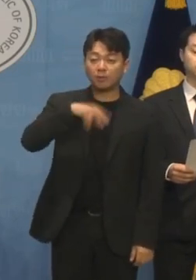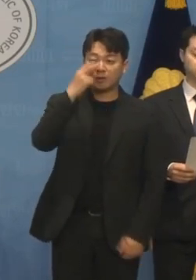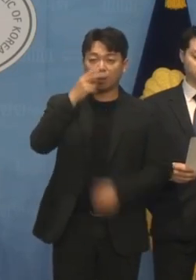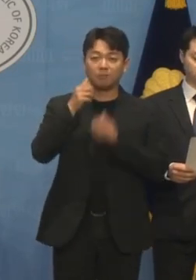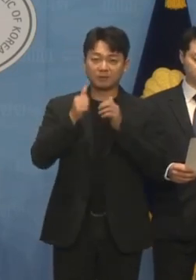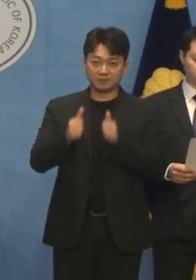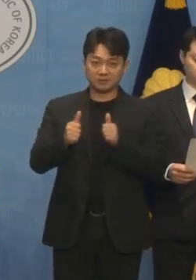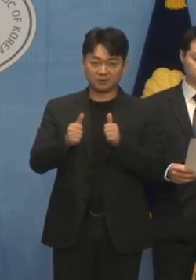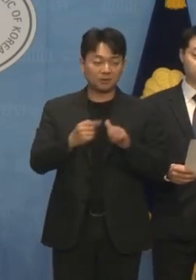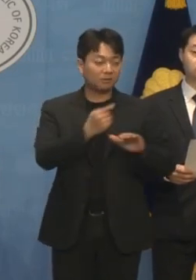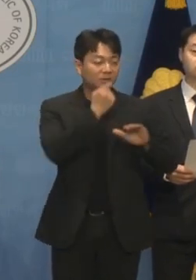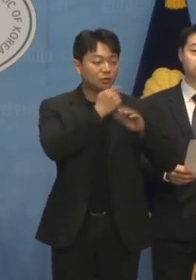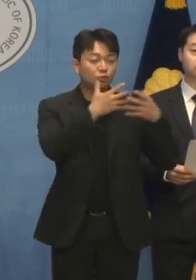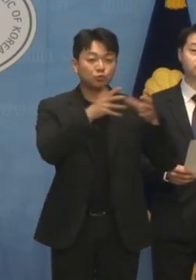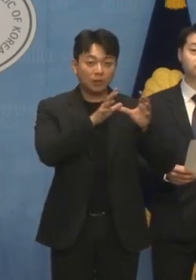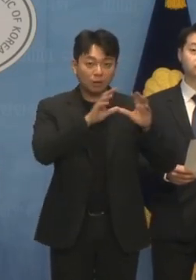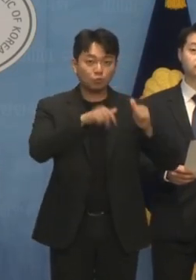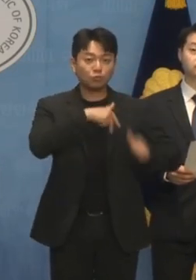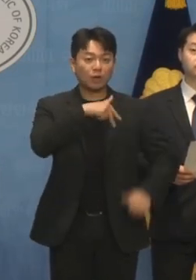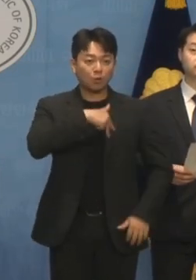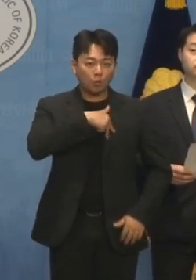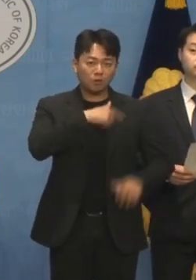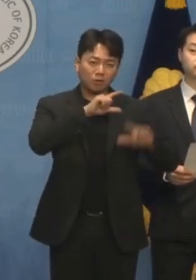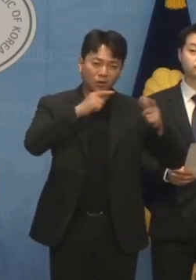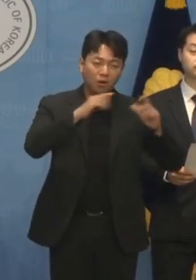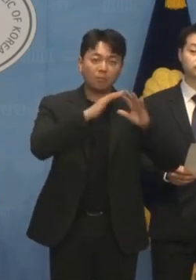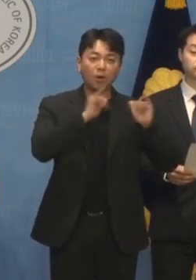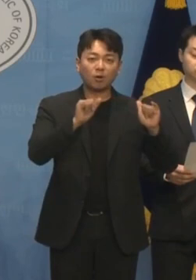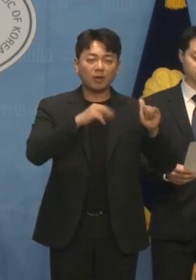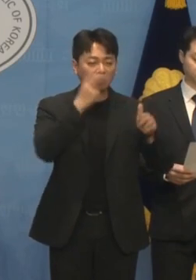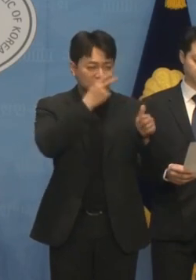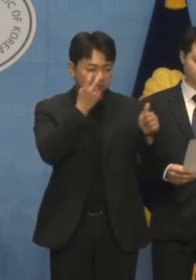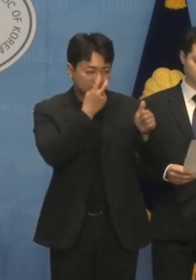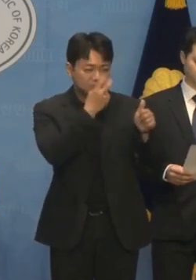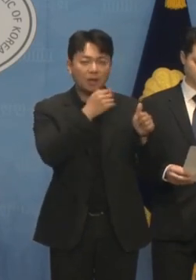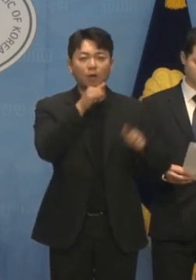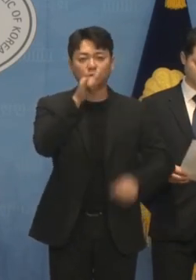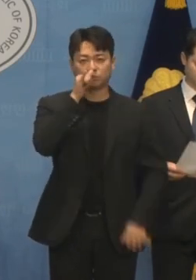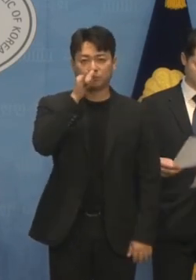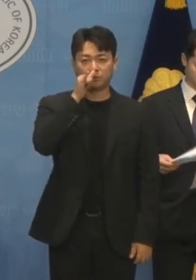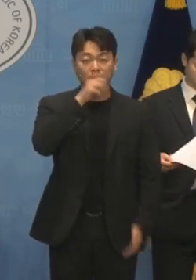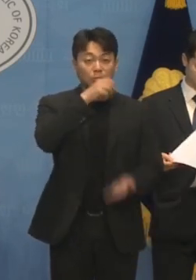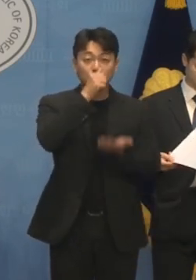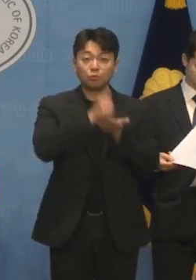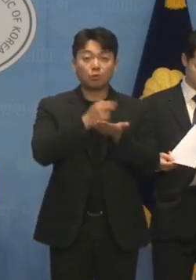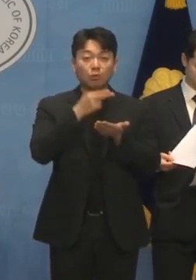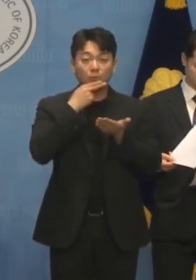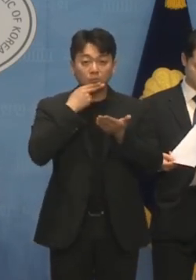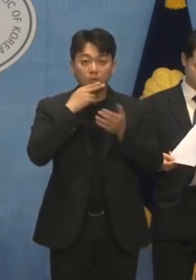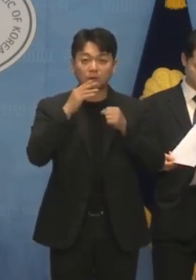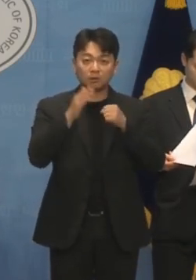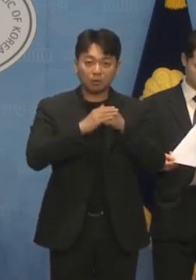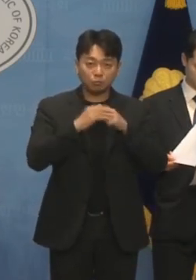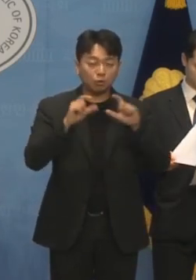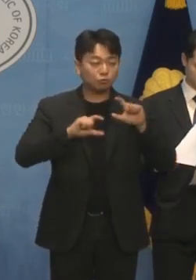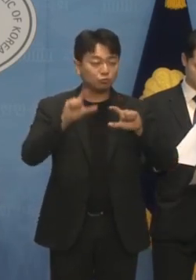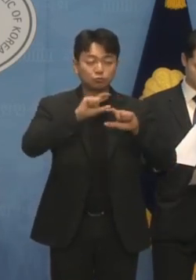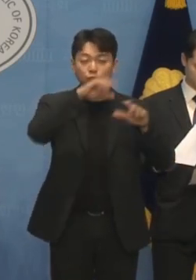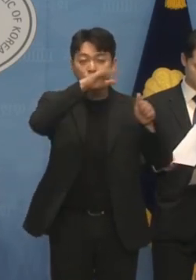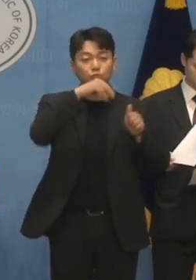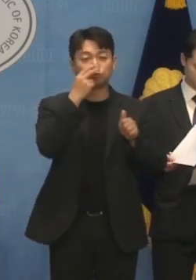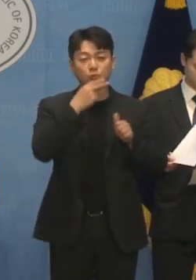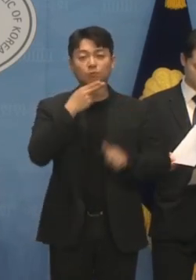국회의원 여러 명의 계좌를 살폈습니다 아무런 혐의가 없었기에 지금껏 추가 조치도